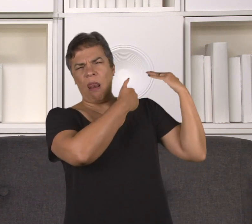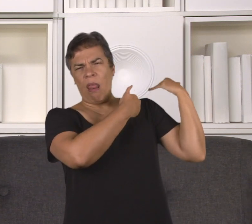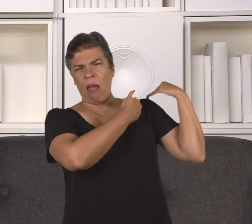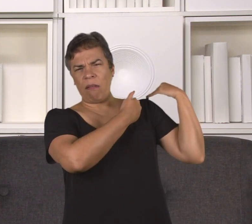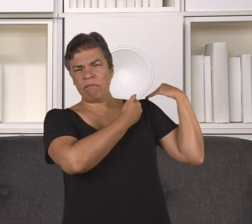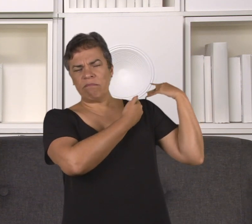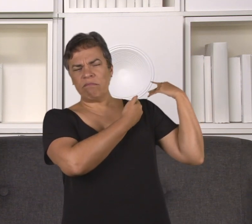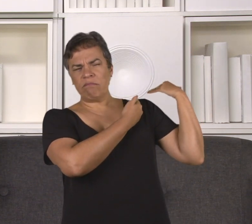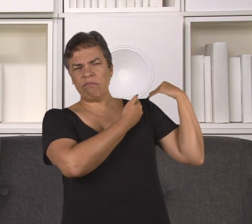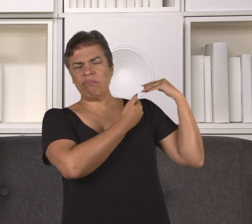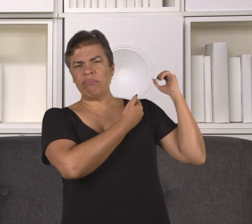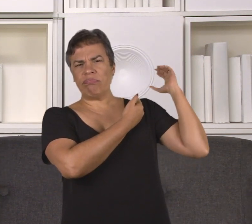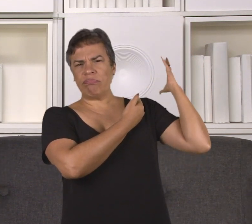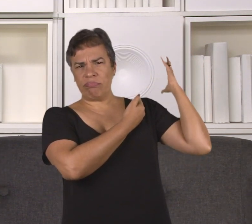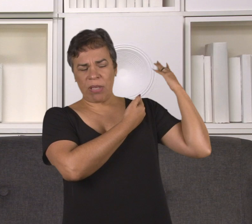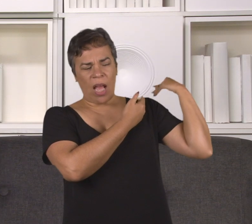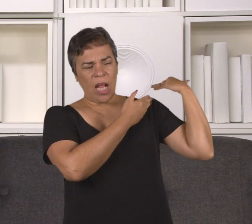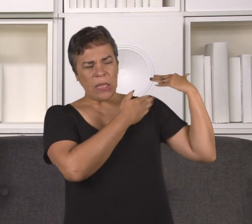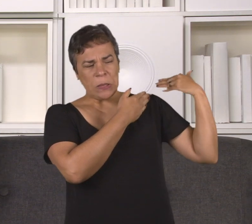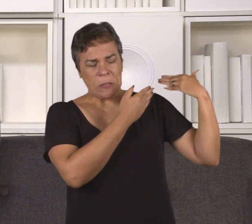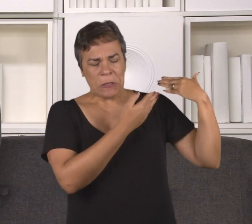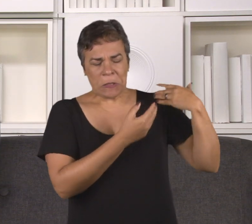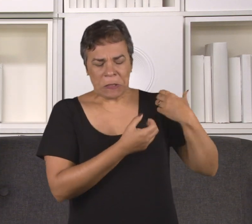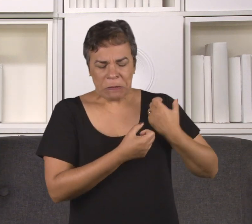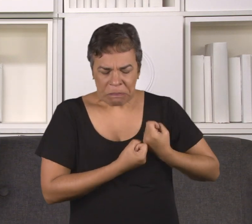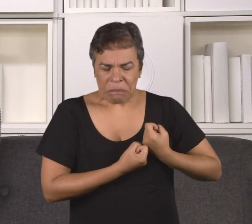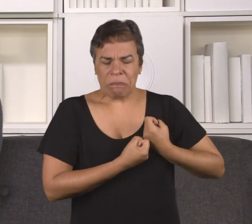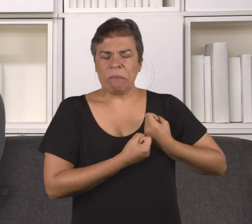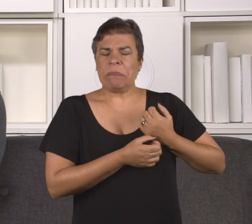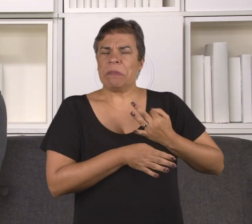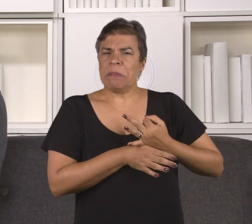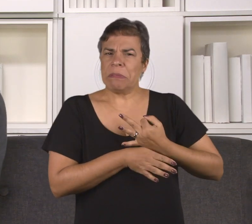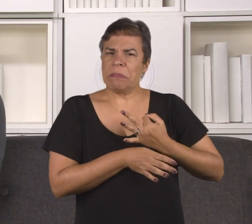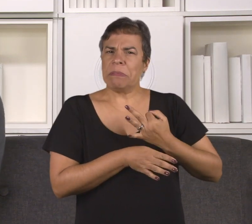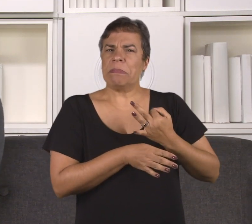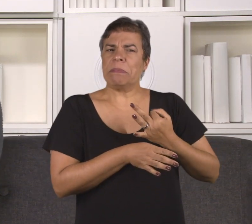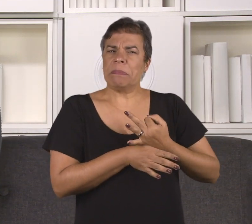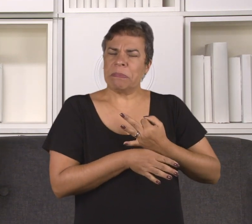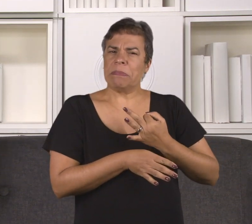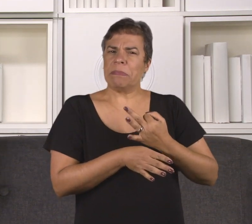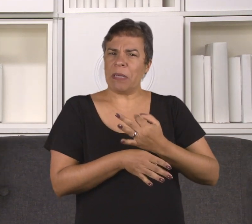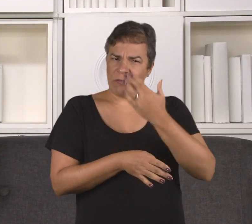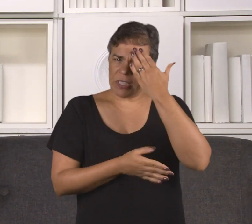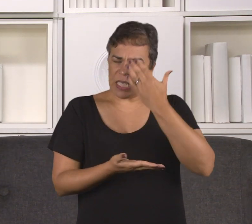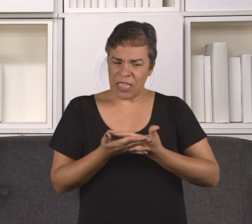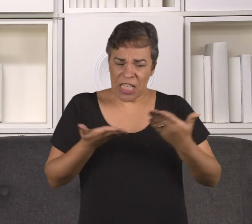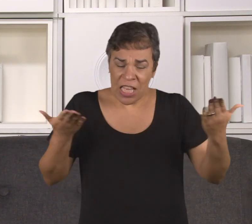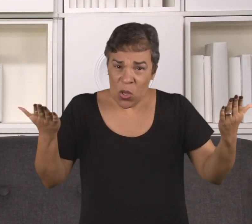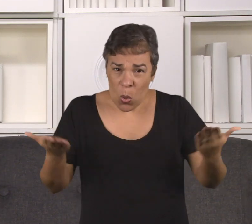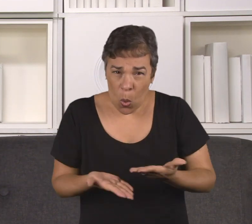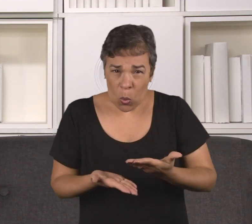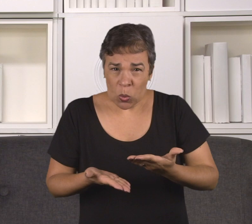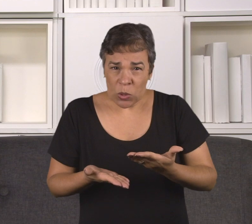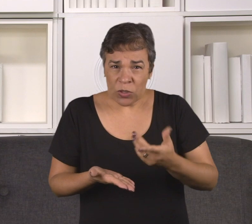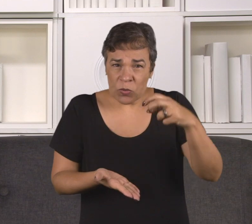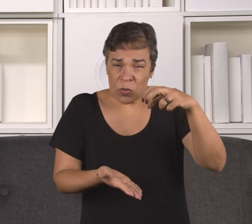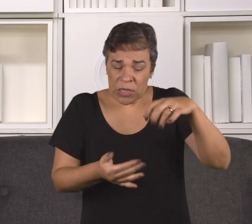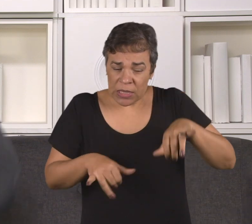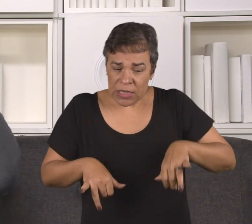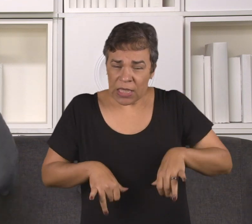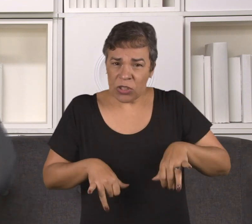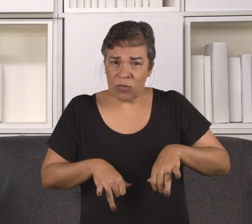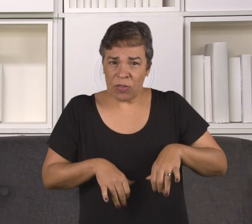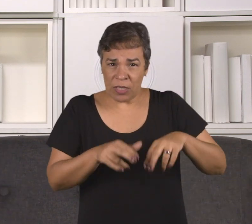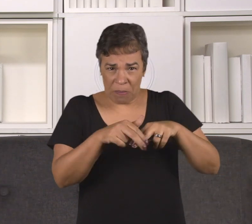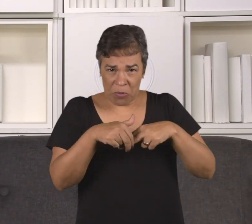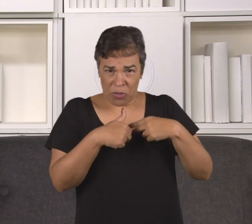E você acredita que as coisas que acontecem na sua vida no tempo de hoje, no tempo presente, estão relacionadas